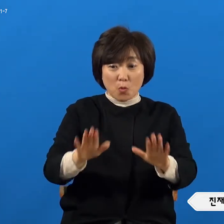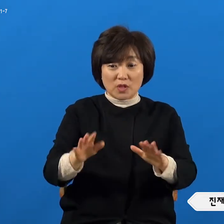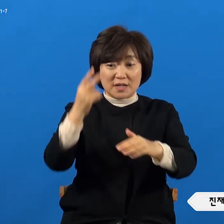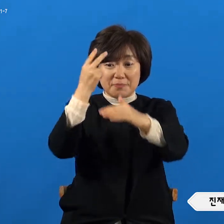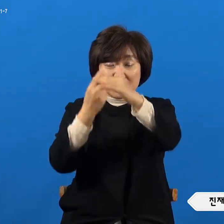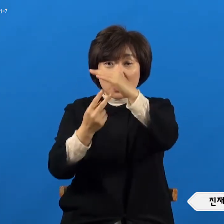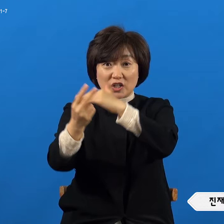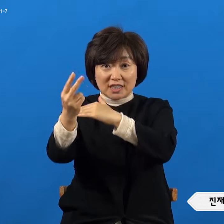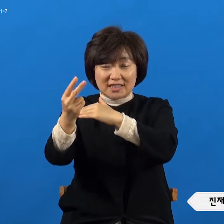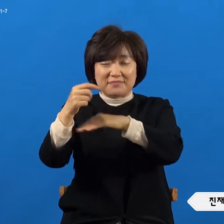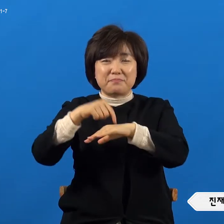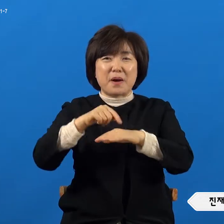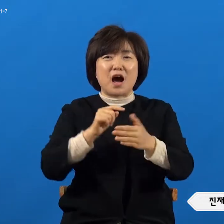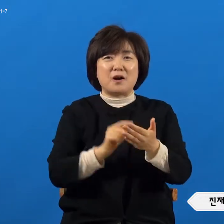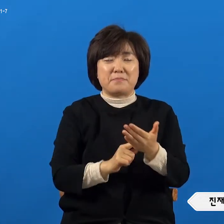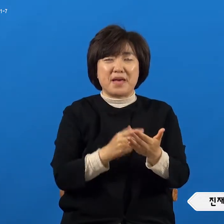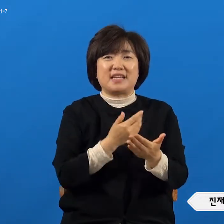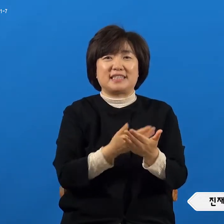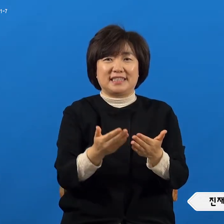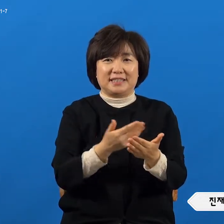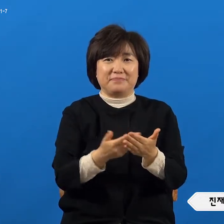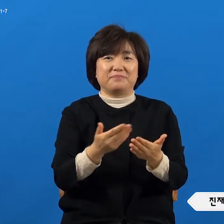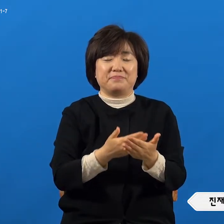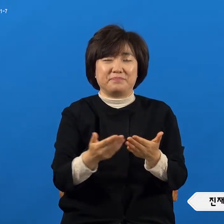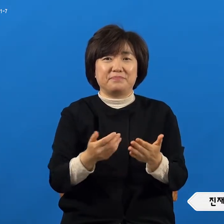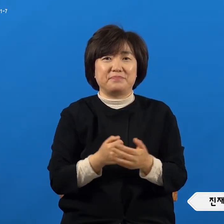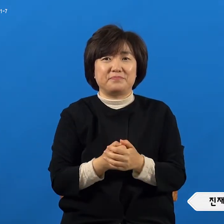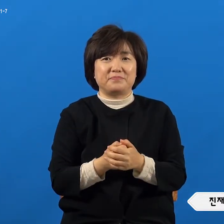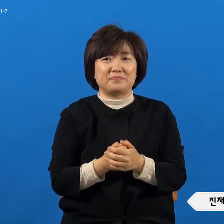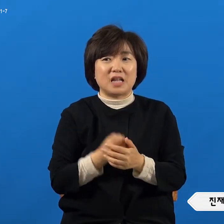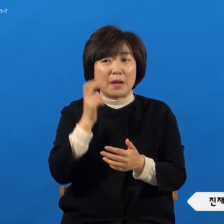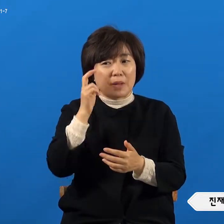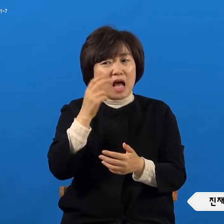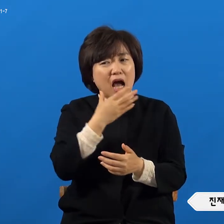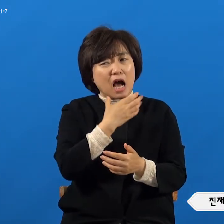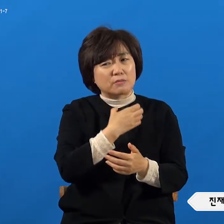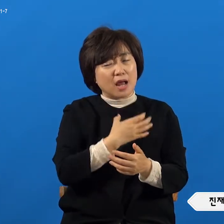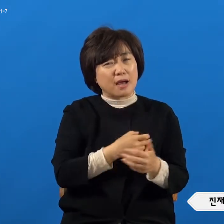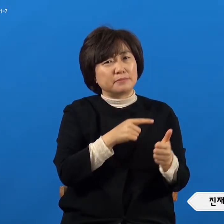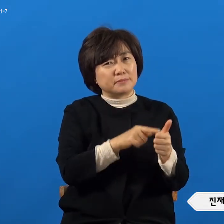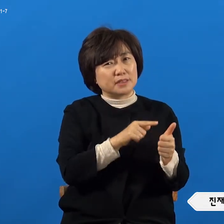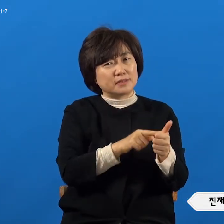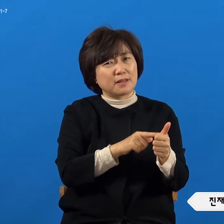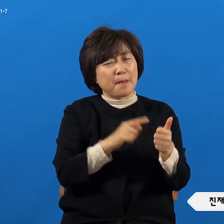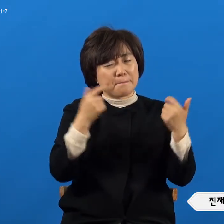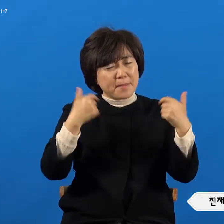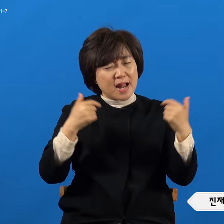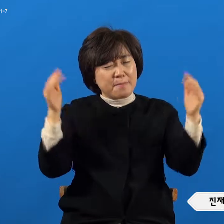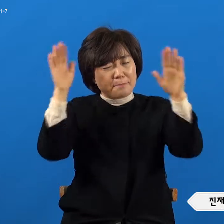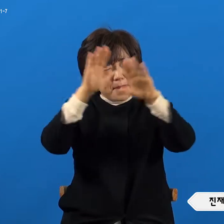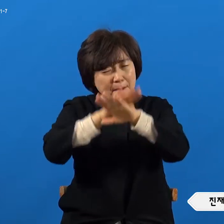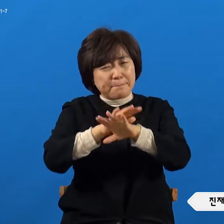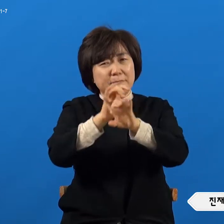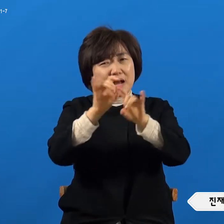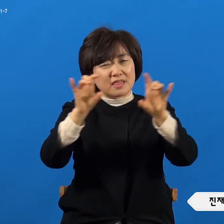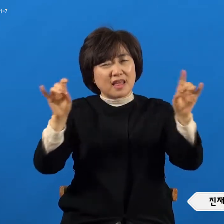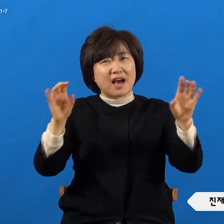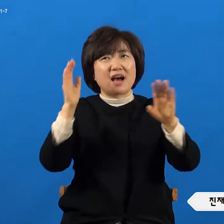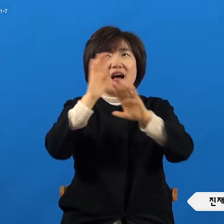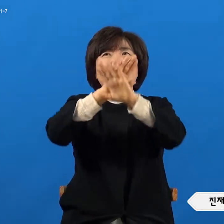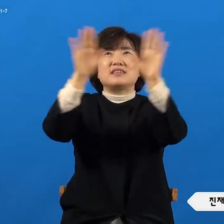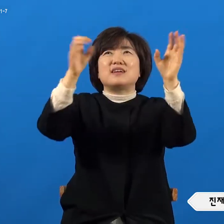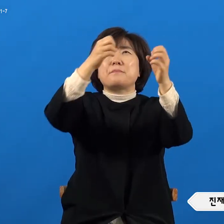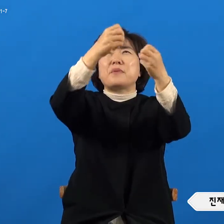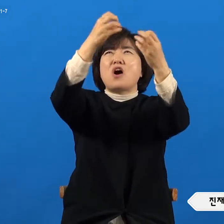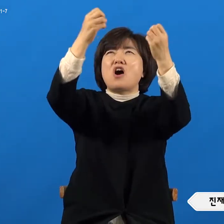비전은 마음에 그려지는 그림입니다. 아마도 아브라함은 매일 밤마다 하늘의 별들이 가득 차는 것을